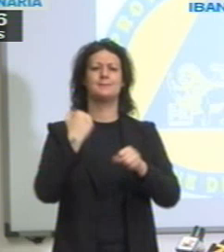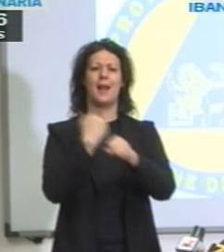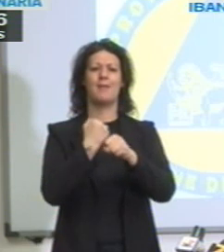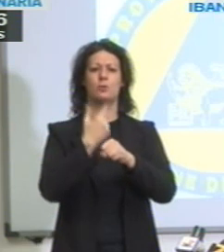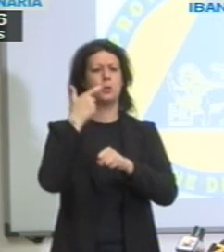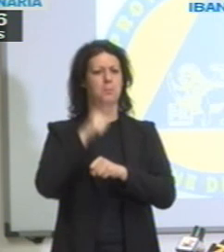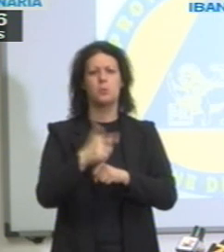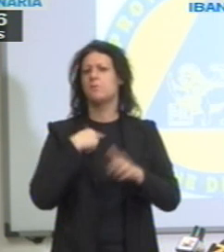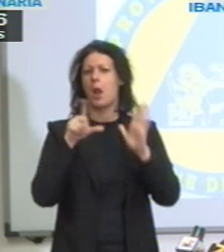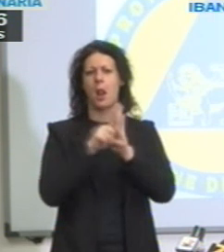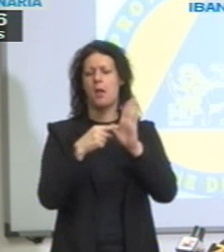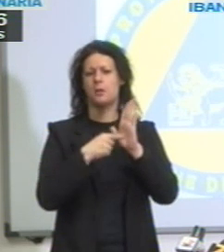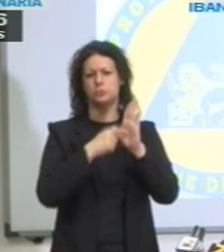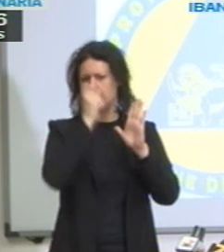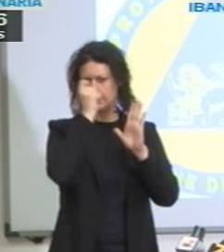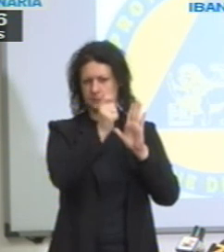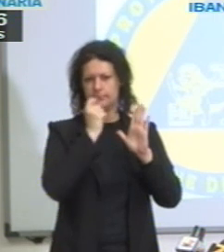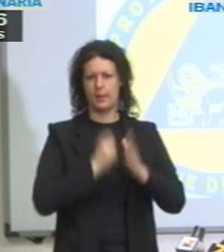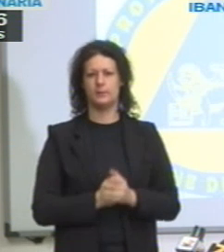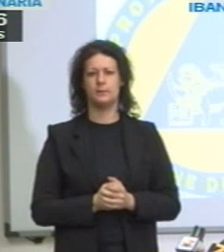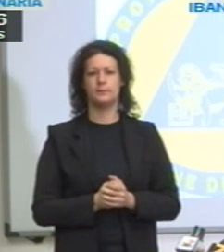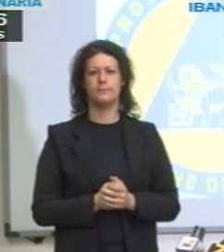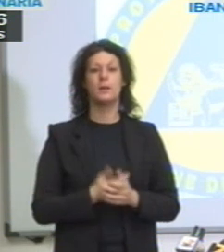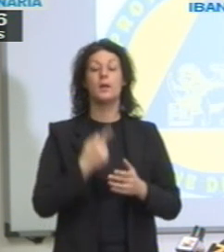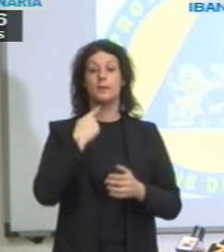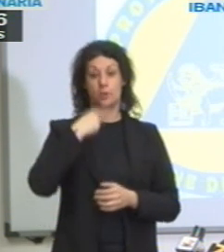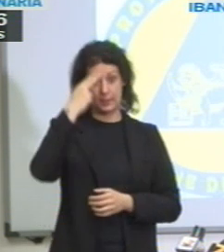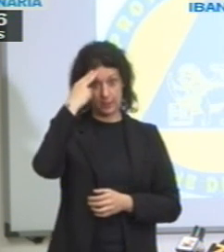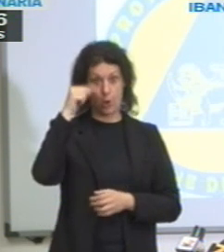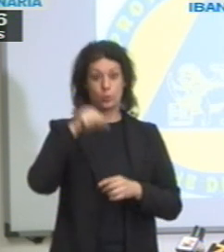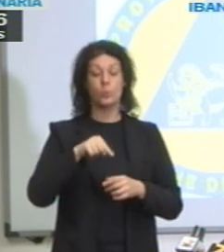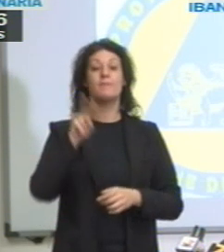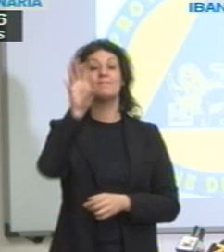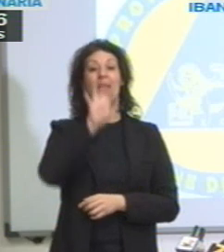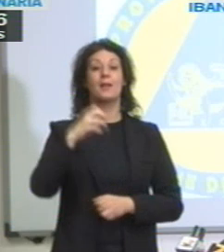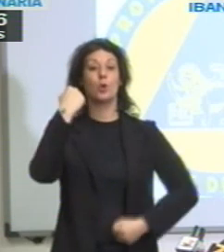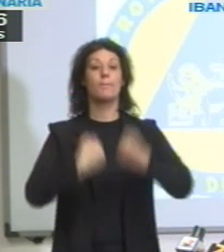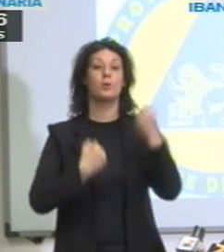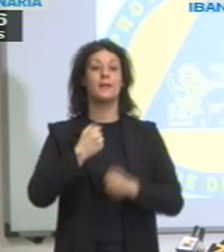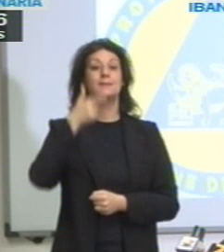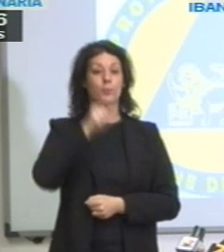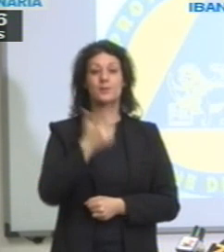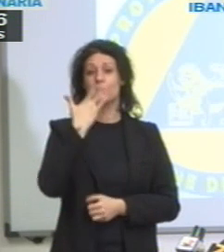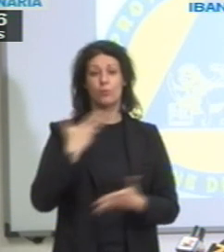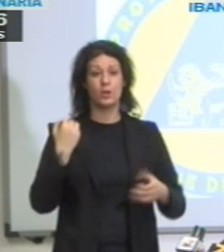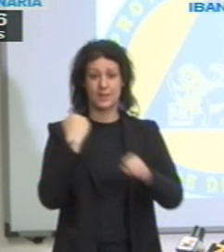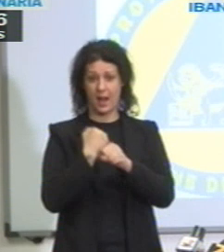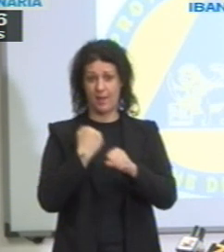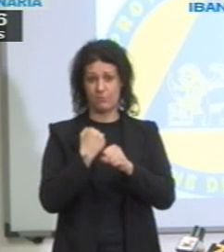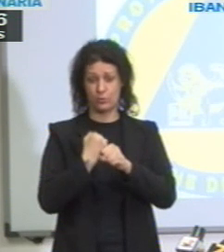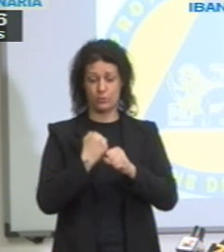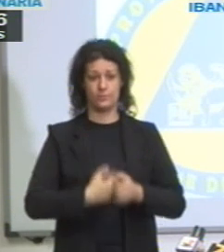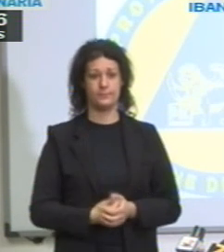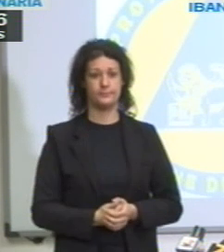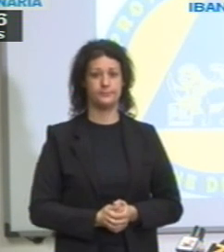leggi. Dall'altro ricordo che qui si va a protestare in Veneto per andare a lavorare, non per stare a casa. E finita la festa,